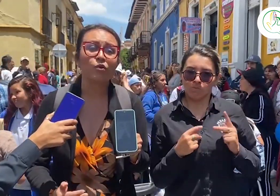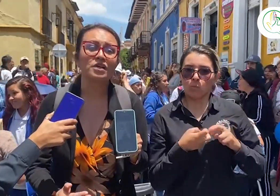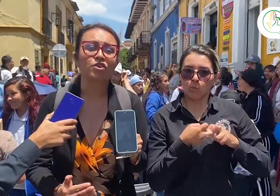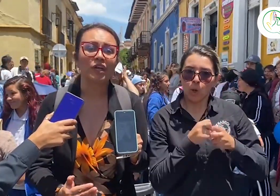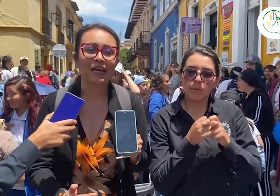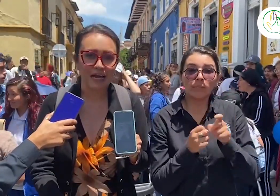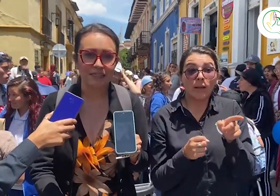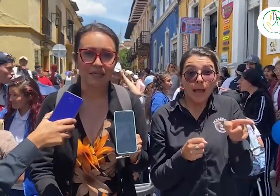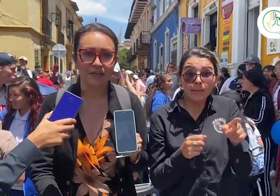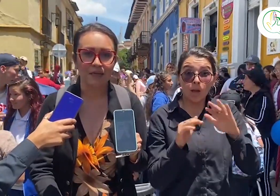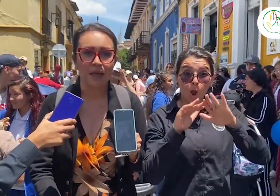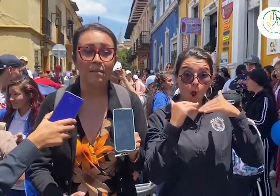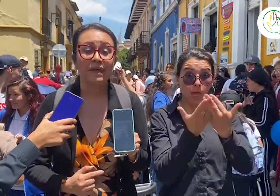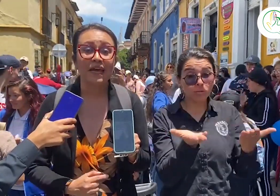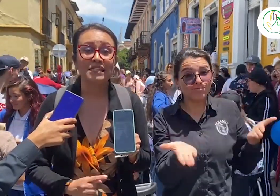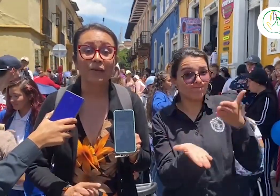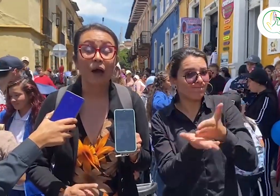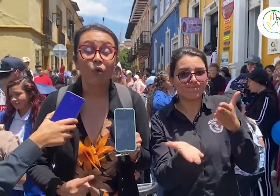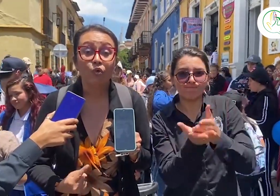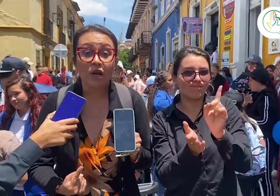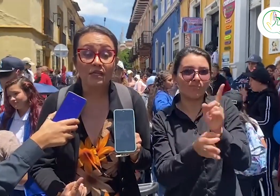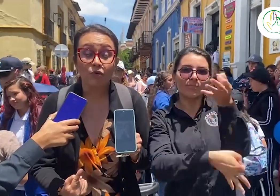Gracias por ver el